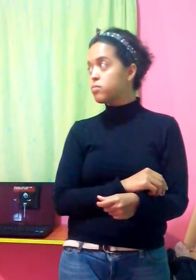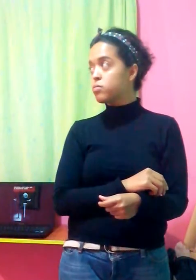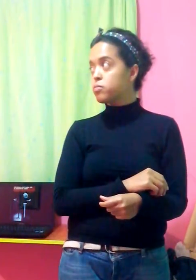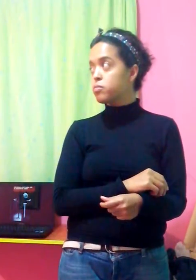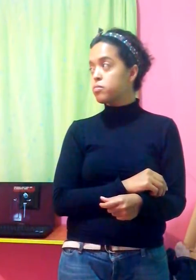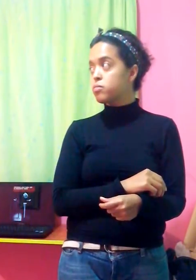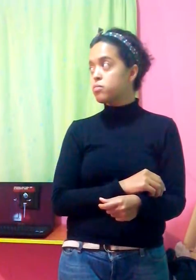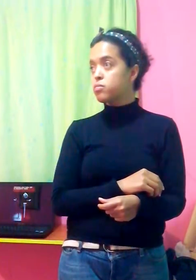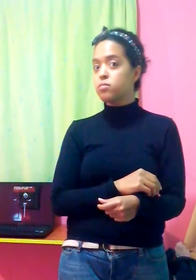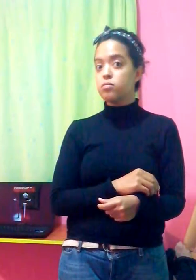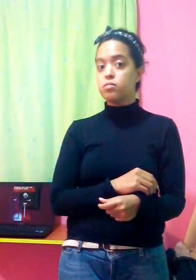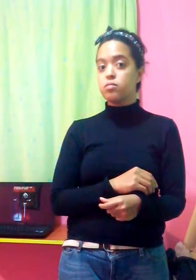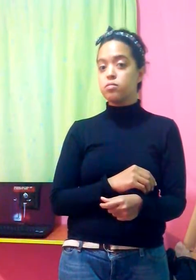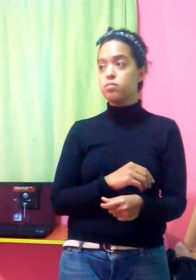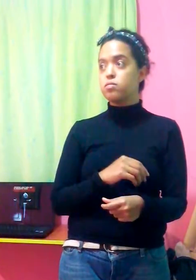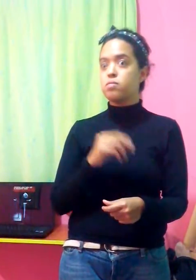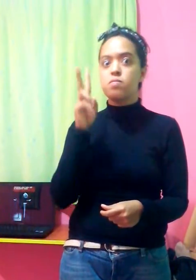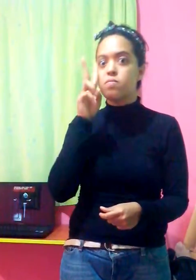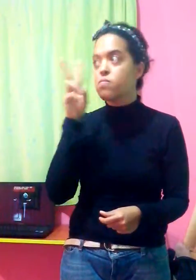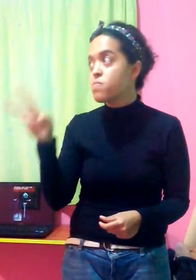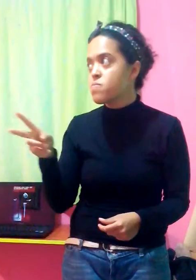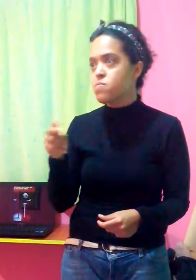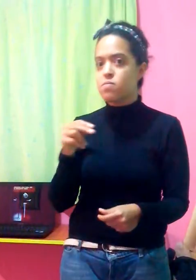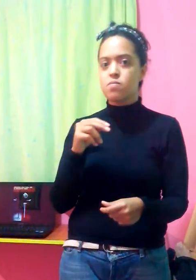Te vi, Felipe. Te vi.